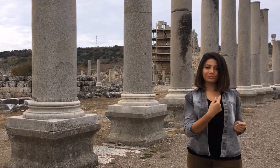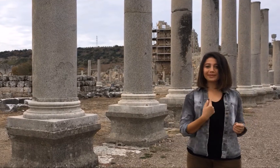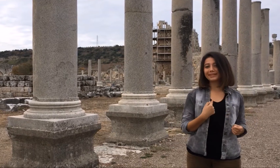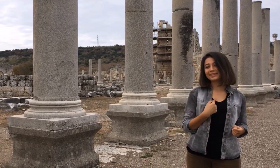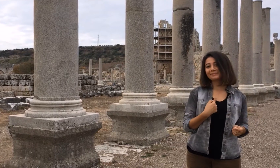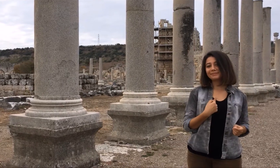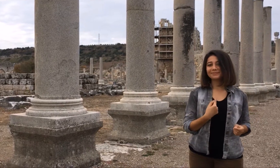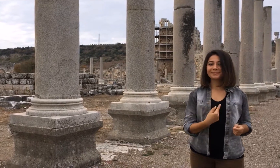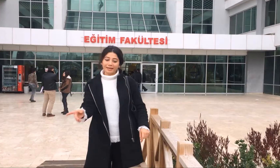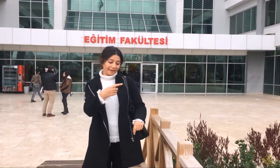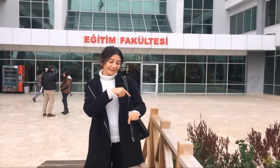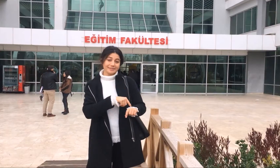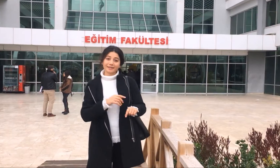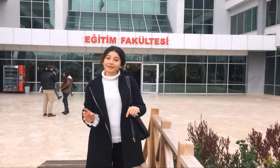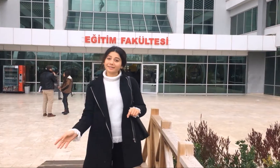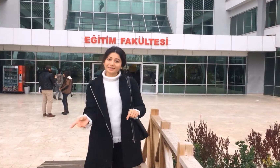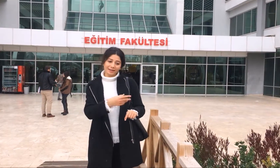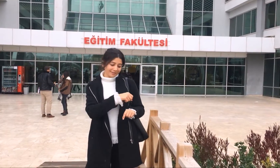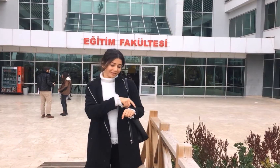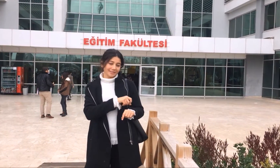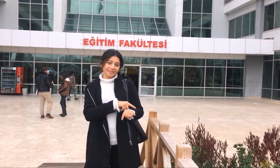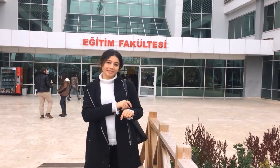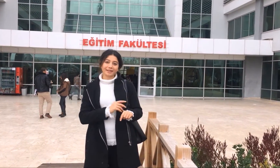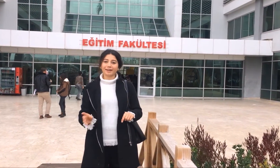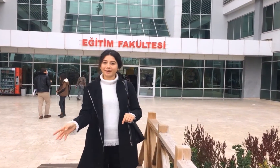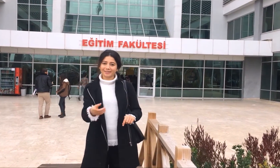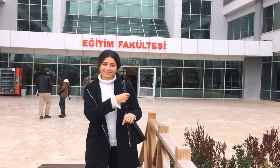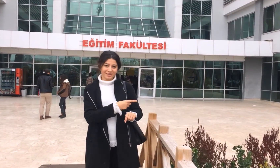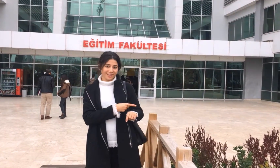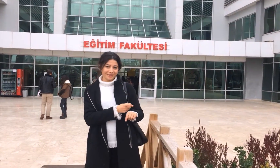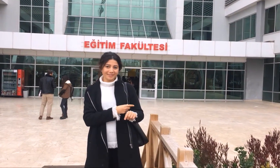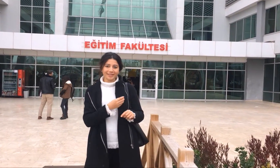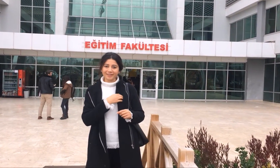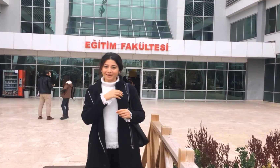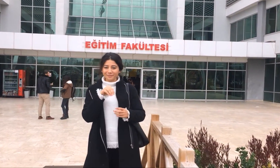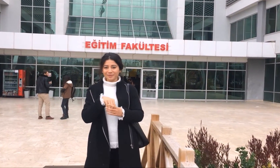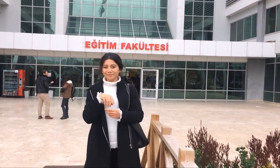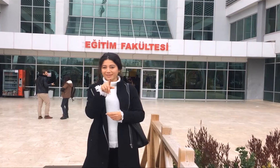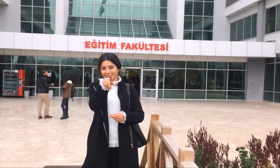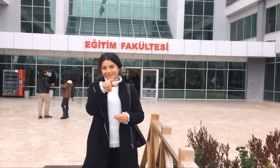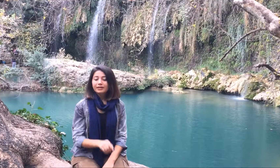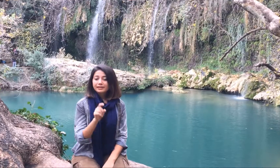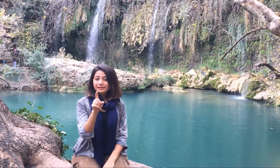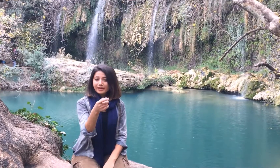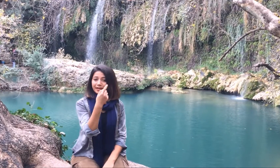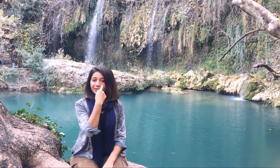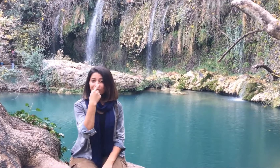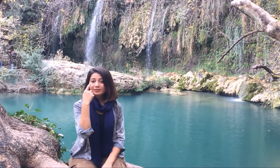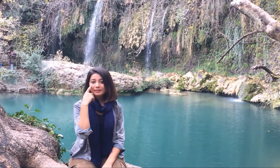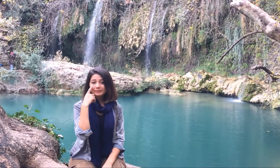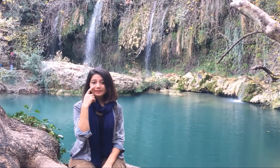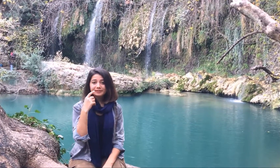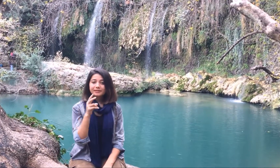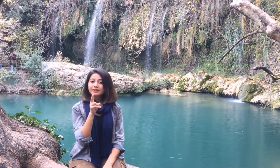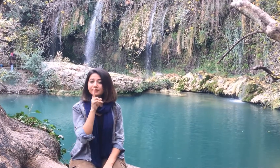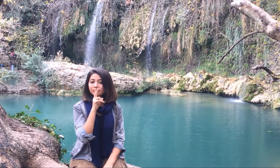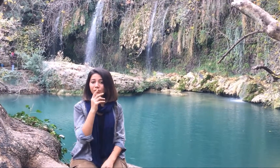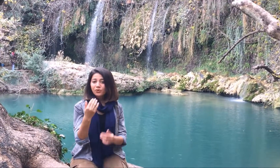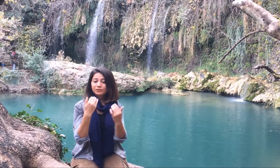benim. Her saat, her dakika, her saniye kalbimdesin. Sen gözlerimin